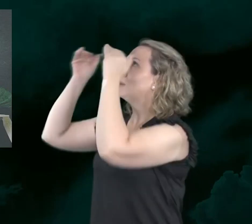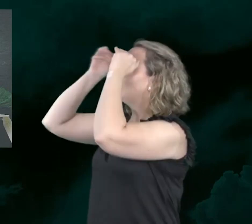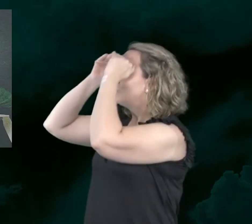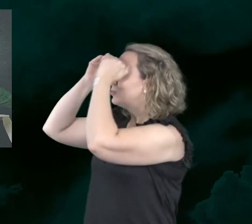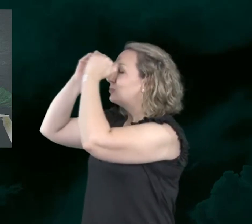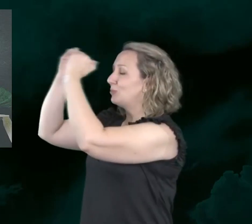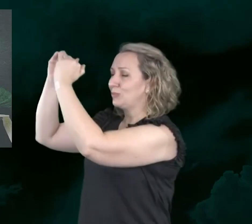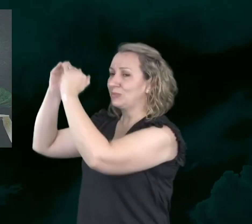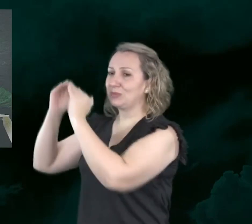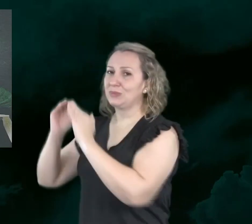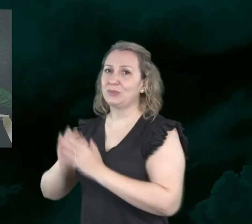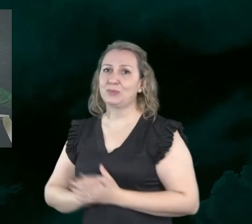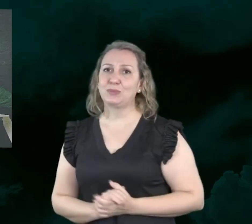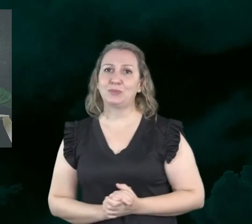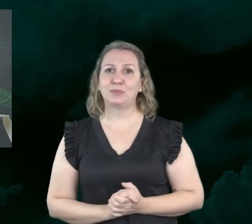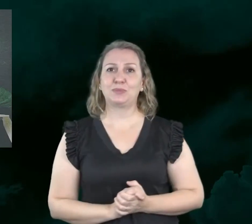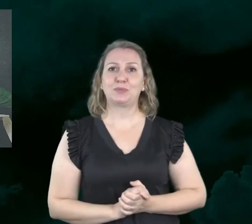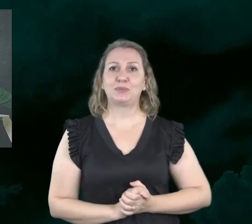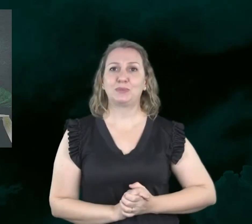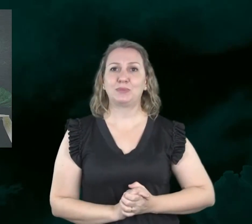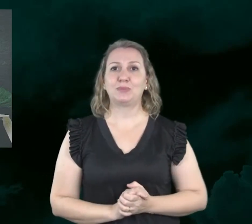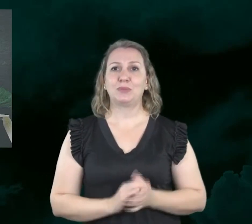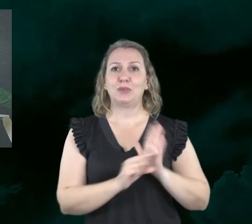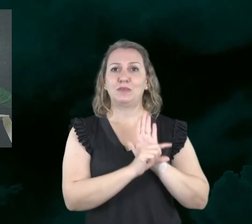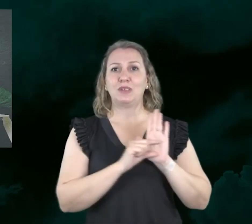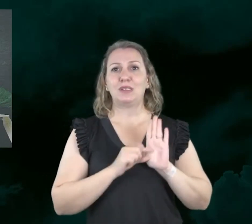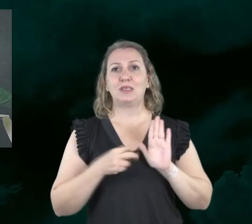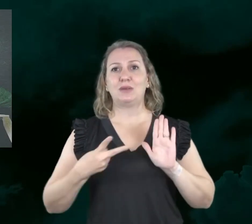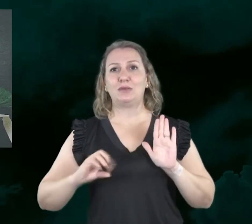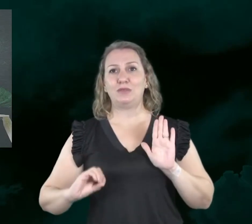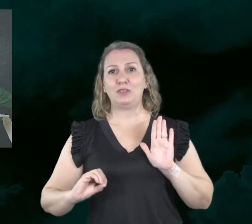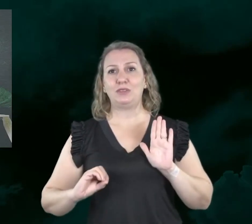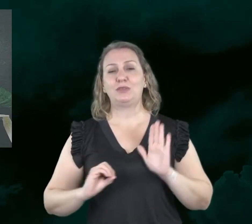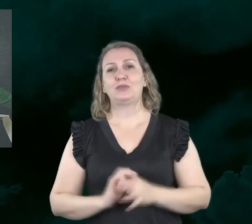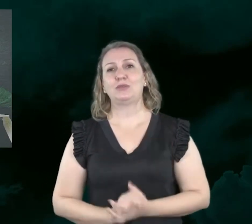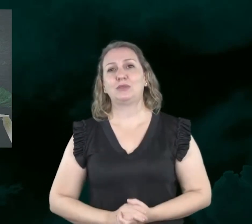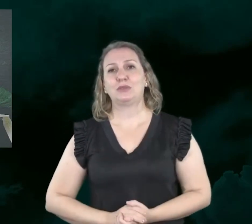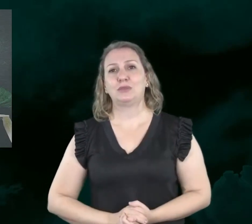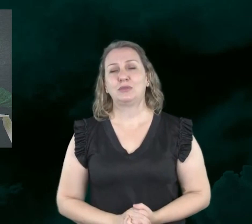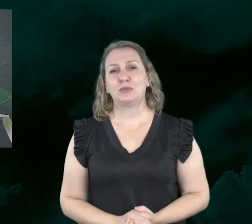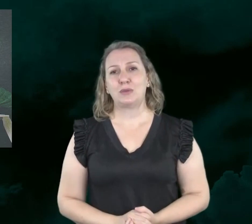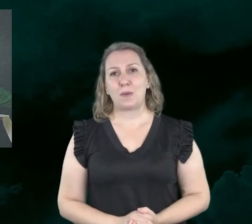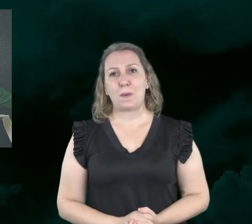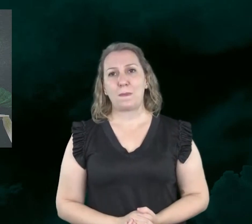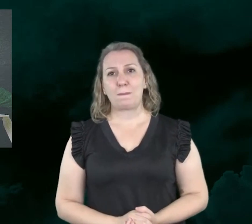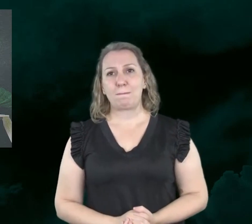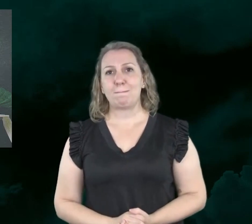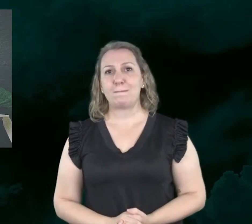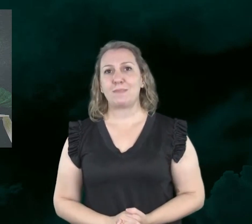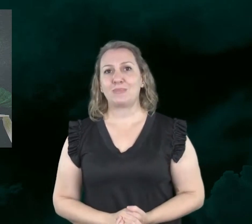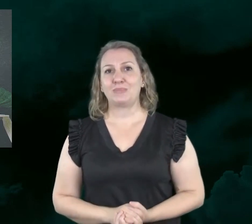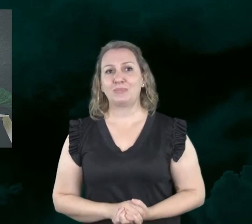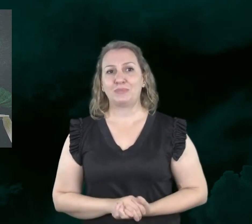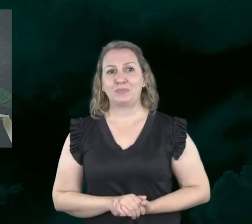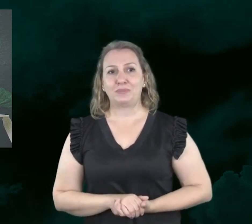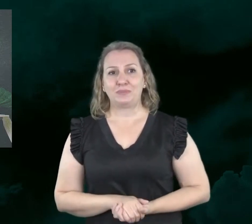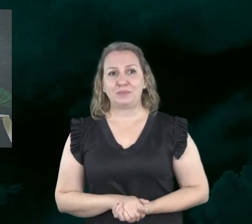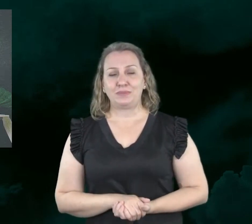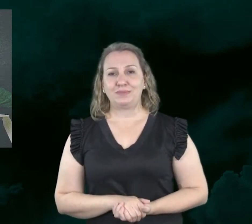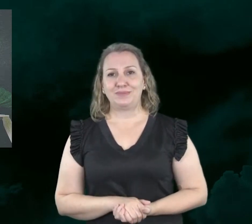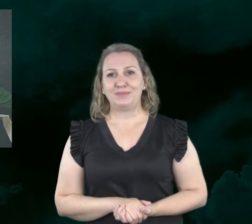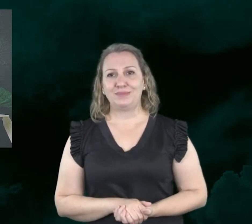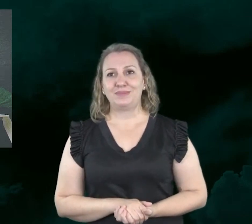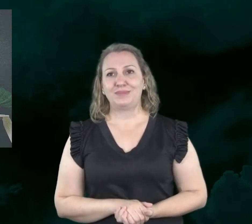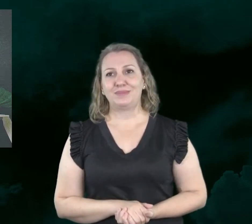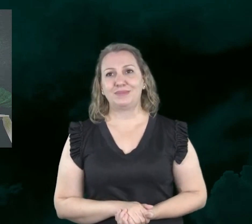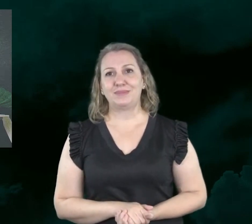é isso, né? Deixa eu ver. versículo 8.